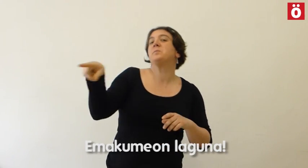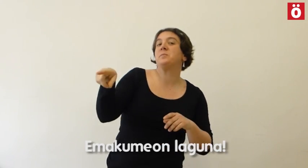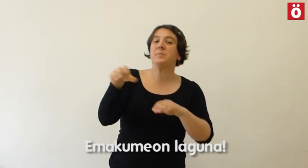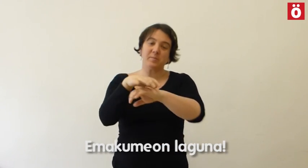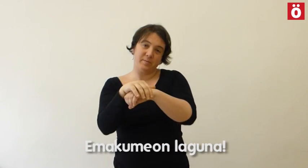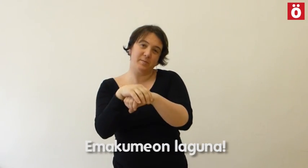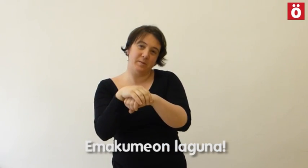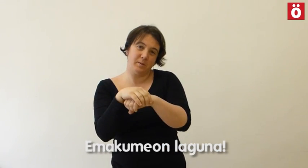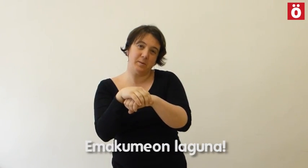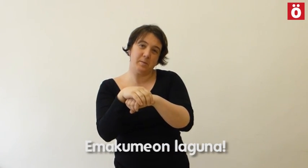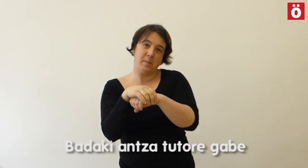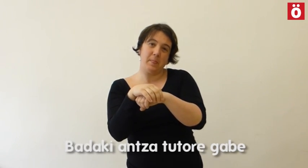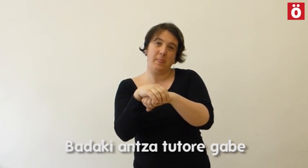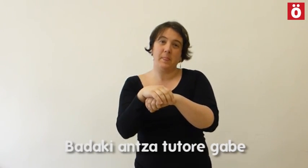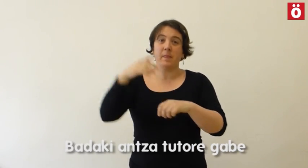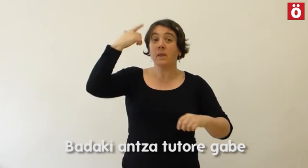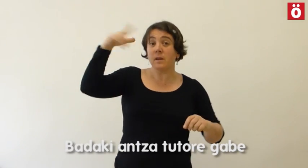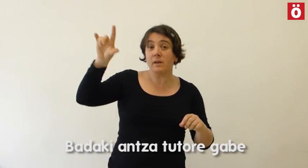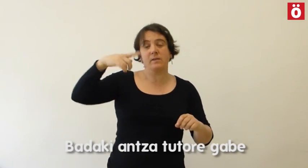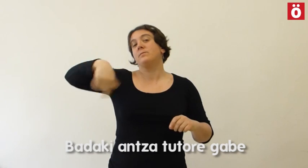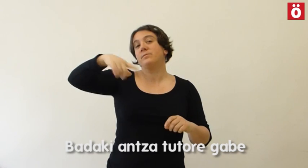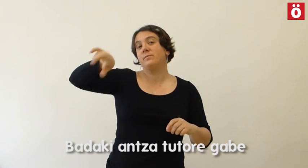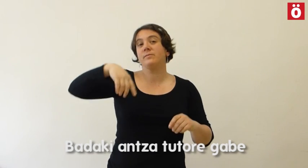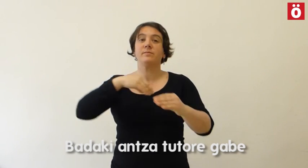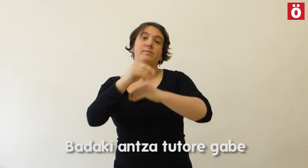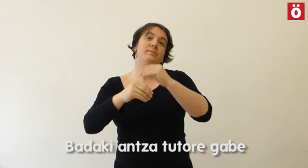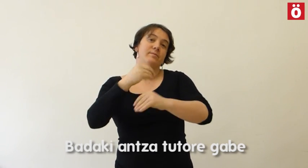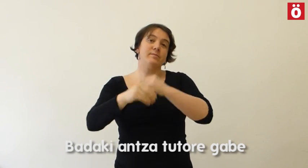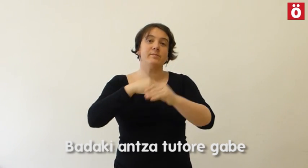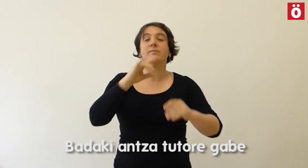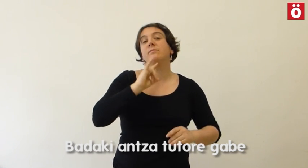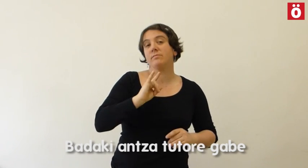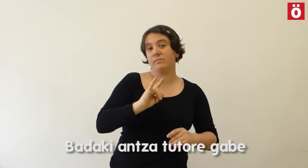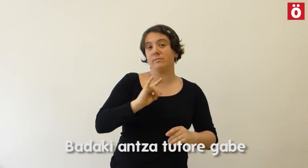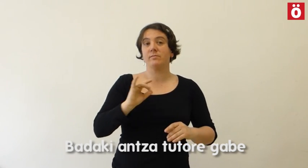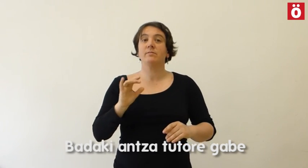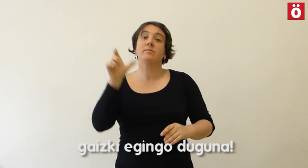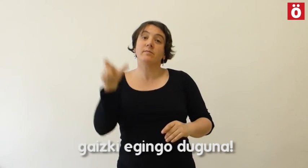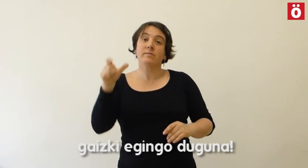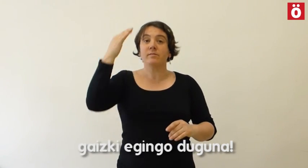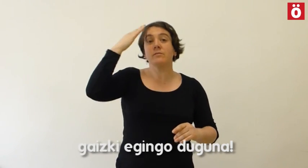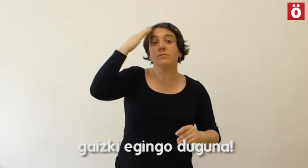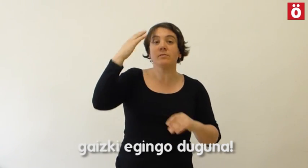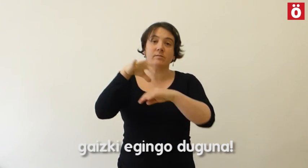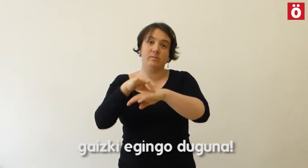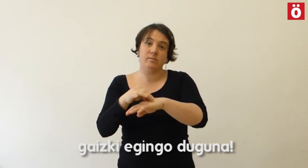laguna Badakian zatutore gabe, baizki egin